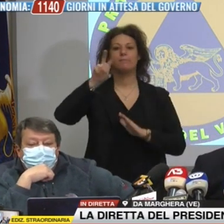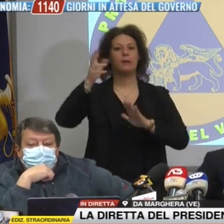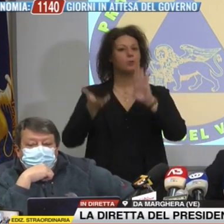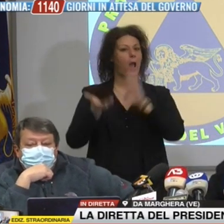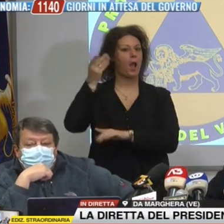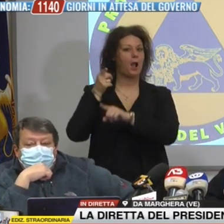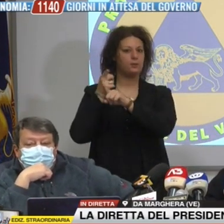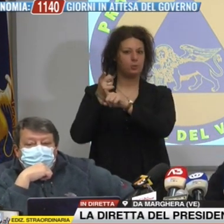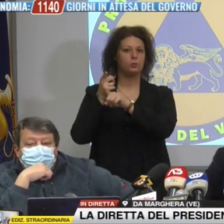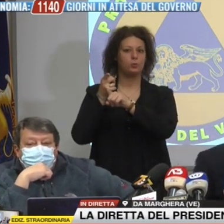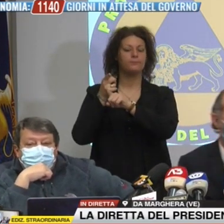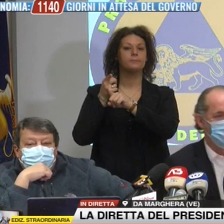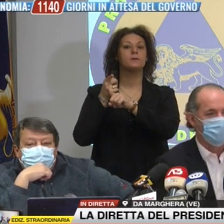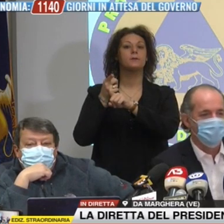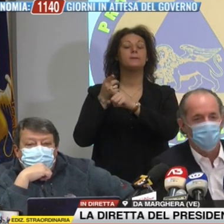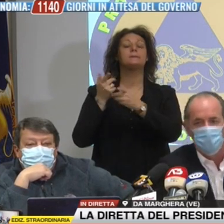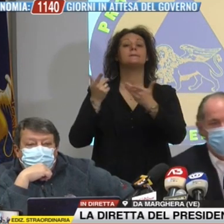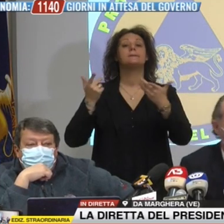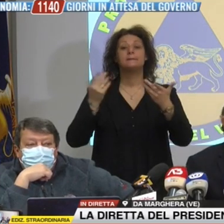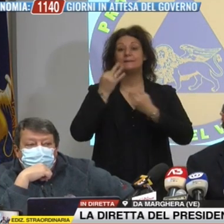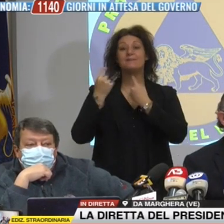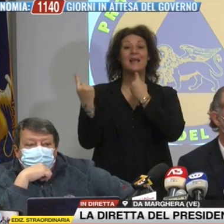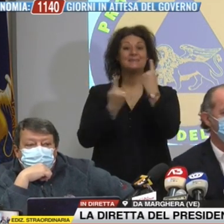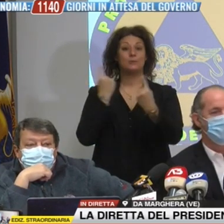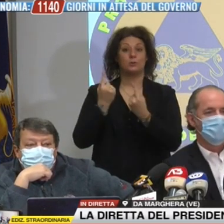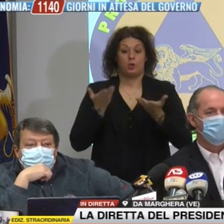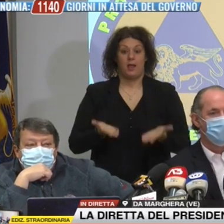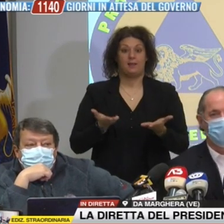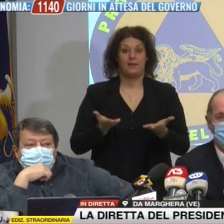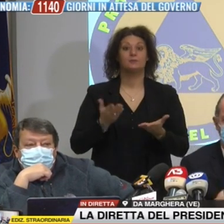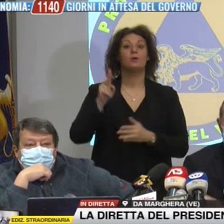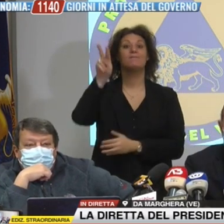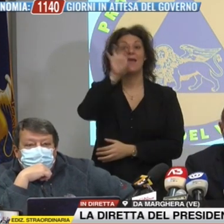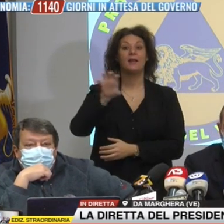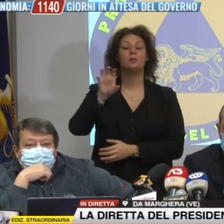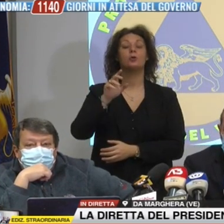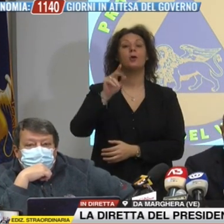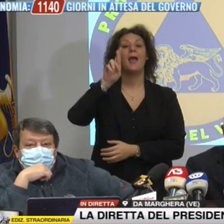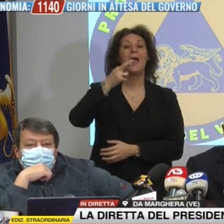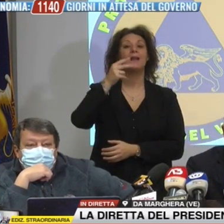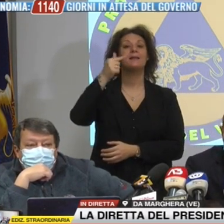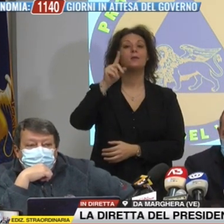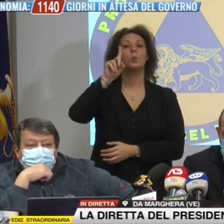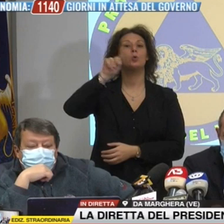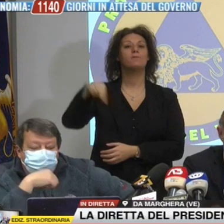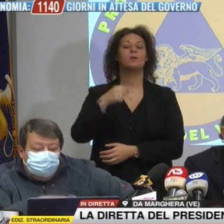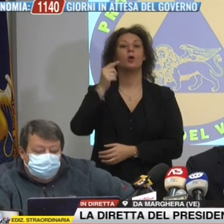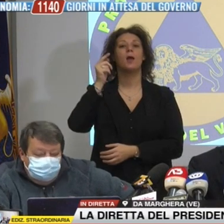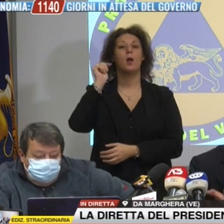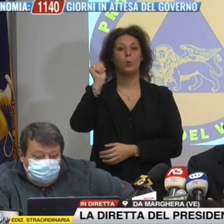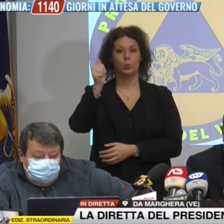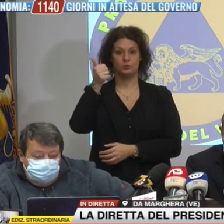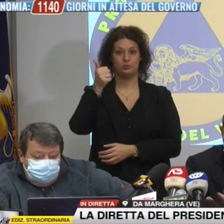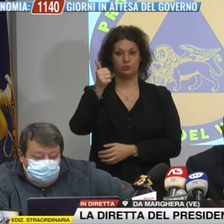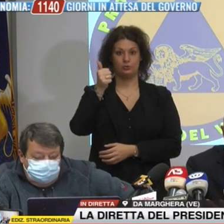in questa situazione siamo noi ad avere l'1,11, che tanto per capirsi un mese fa avere l'1,11 voleva dire